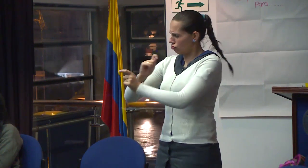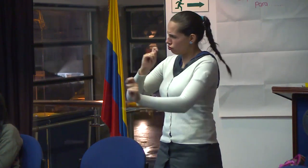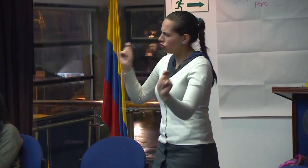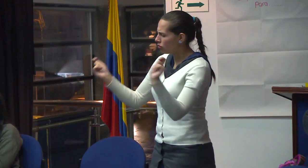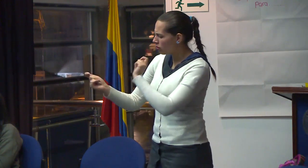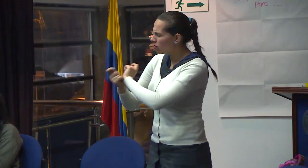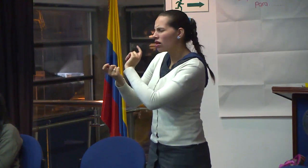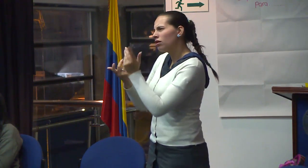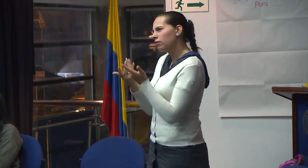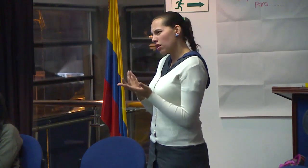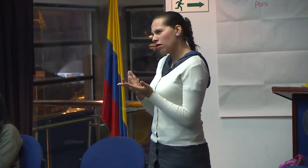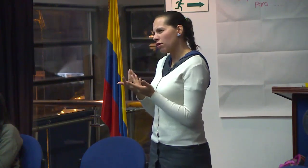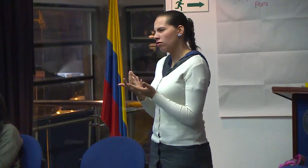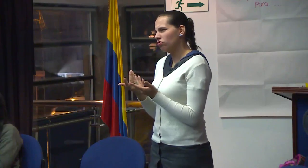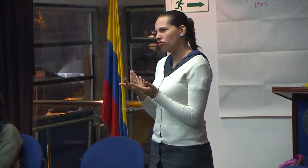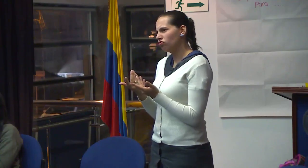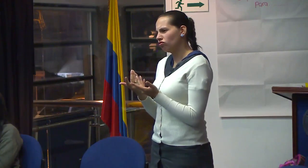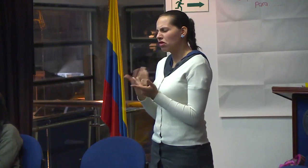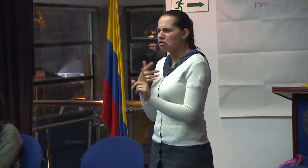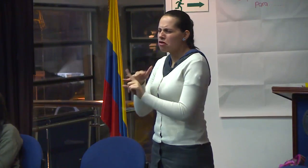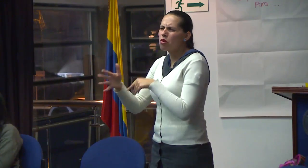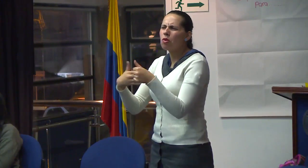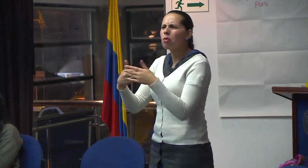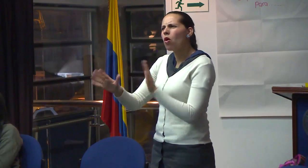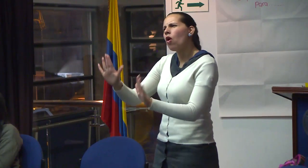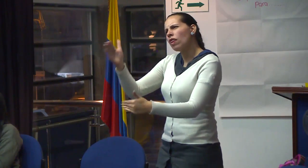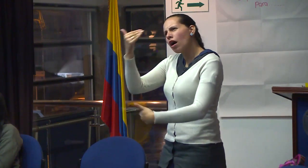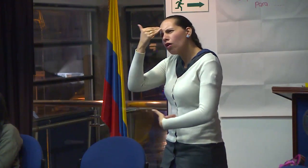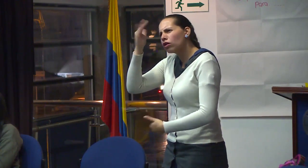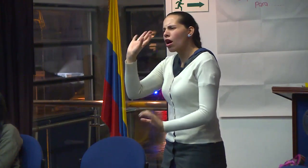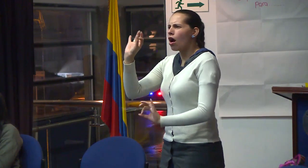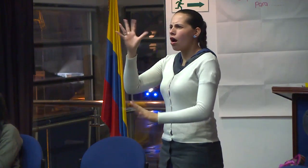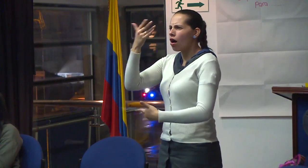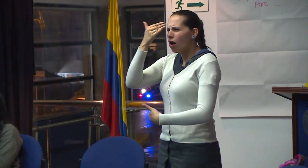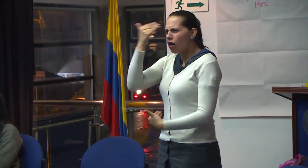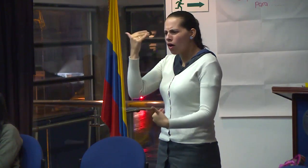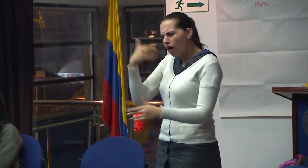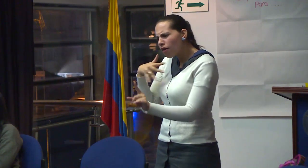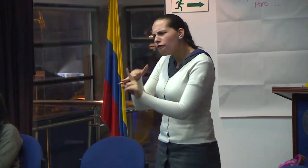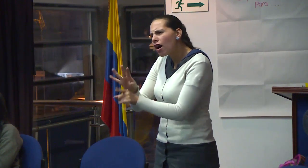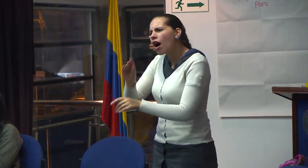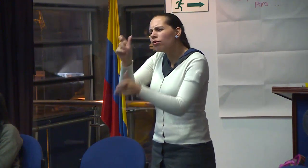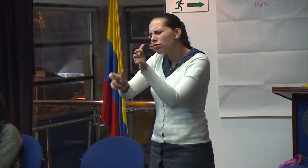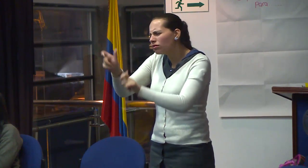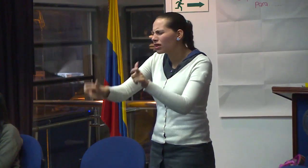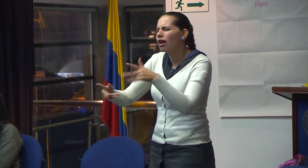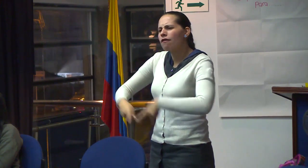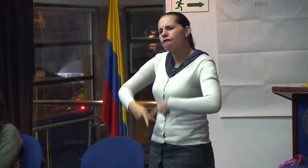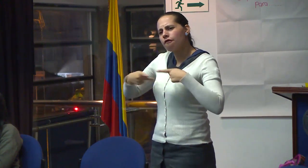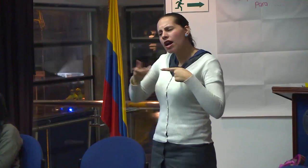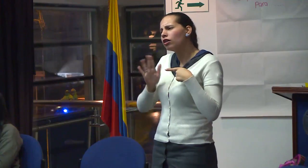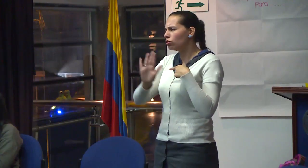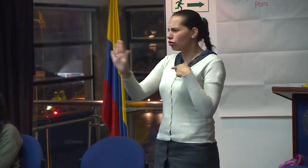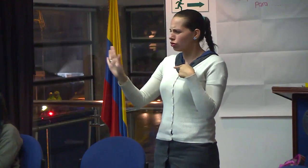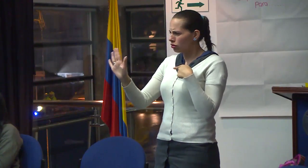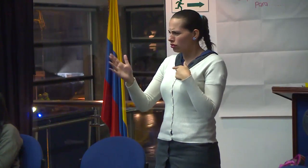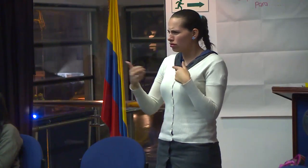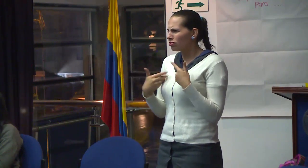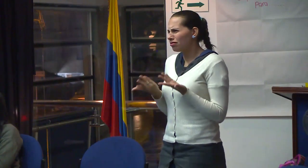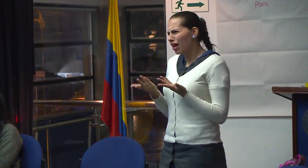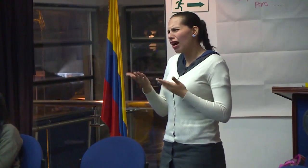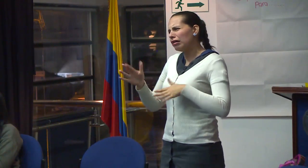sea consciente o inconscientemente, la vida de los demás. muchas veces uno como maestro no tiene la